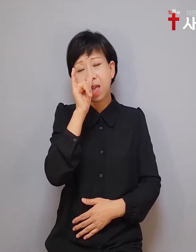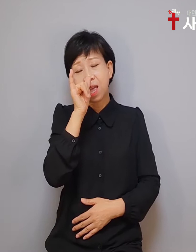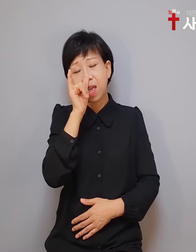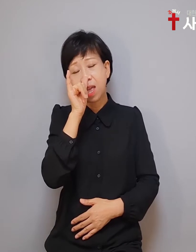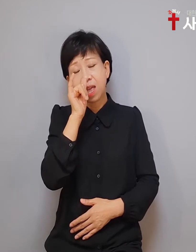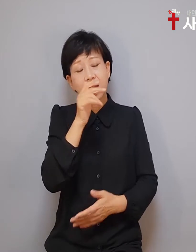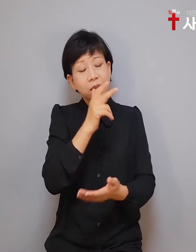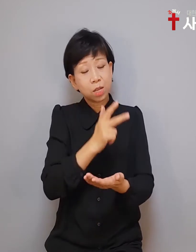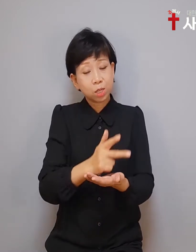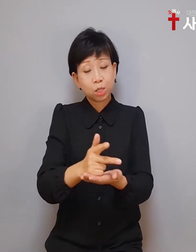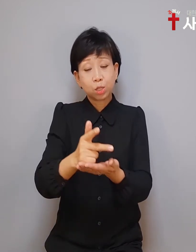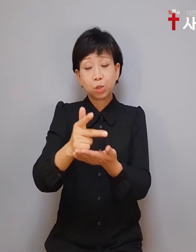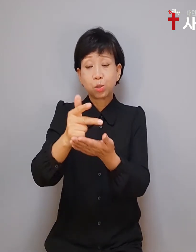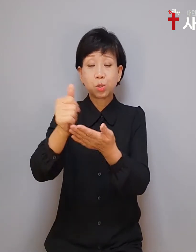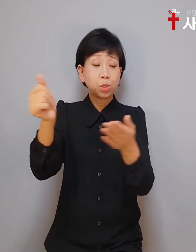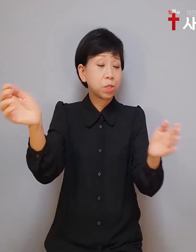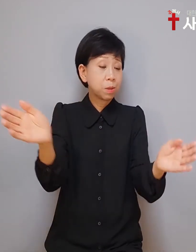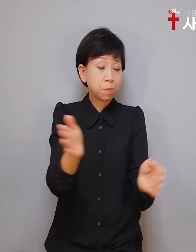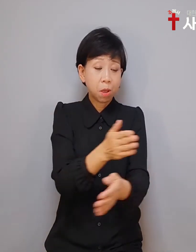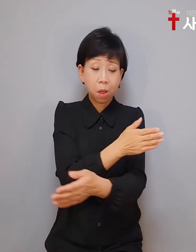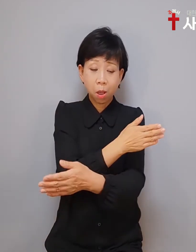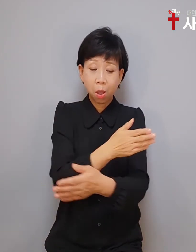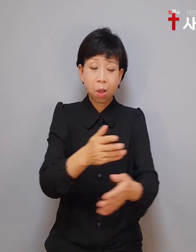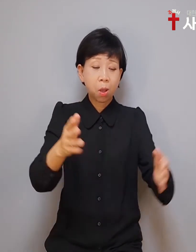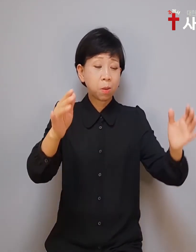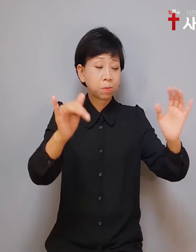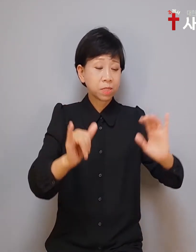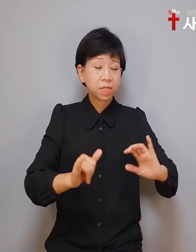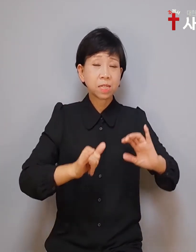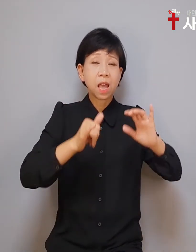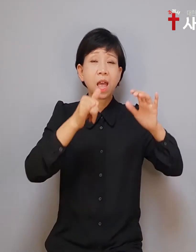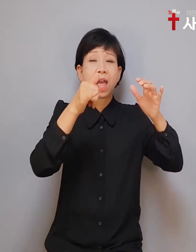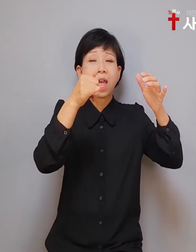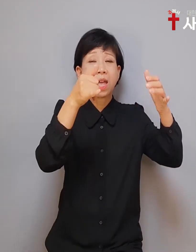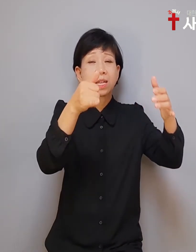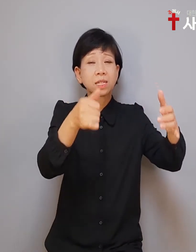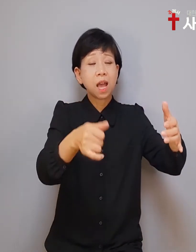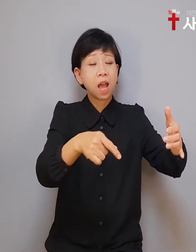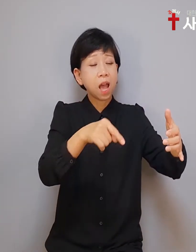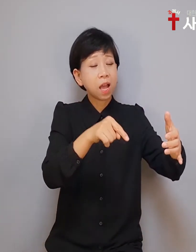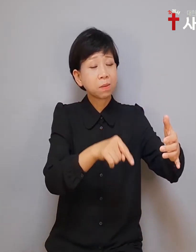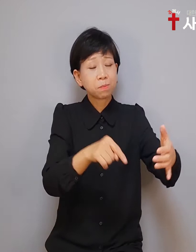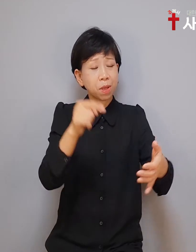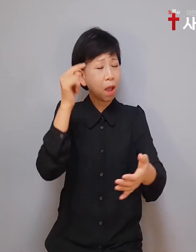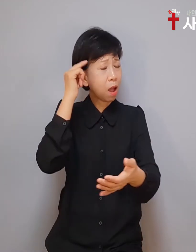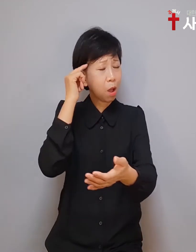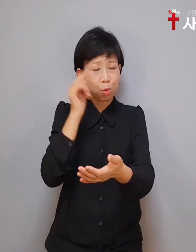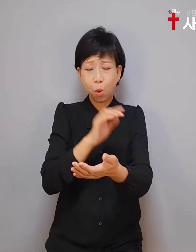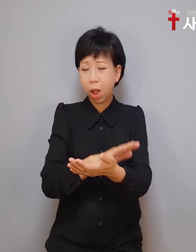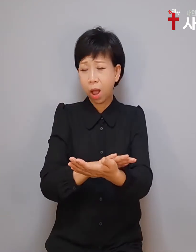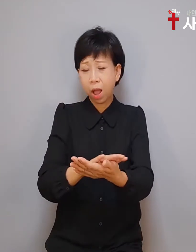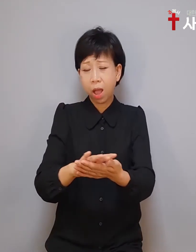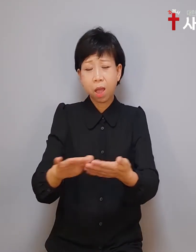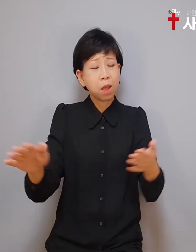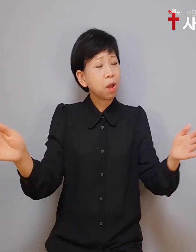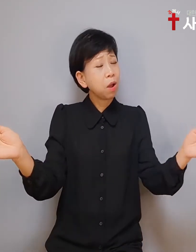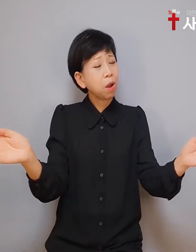있네 주님 없는 세상